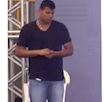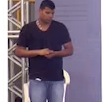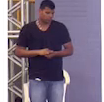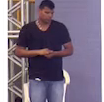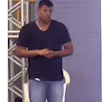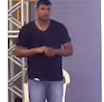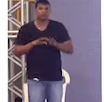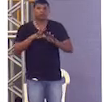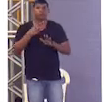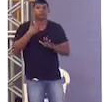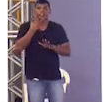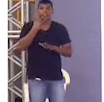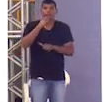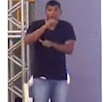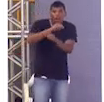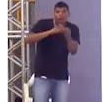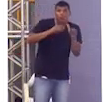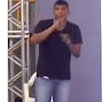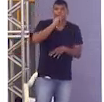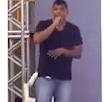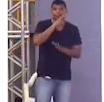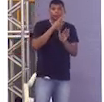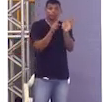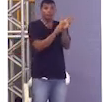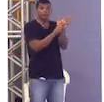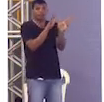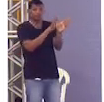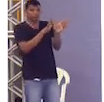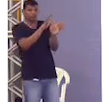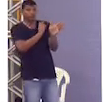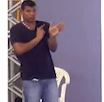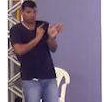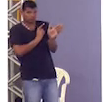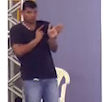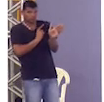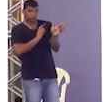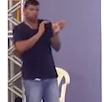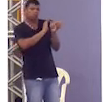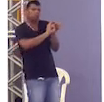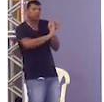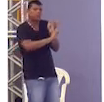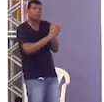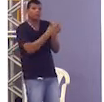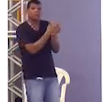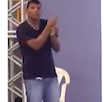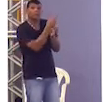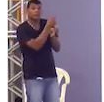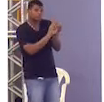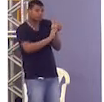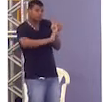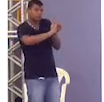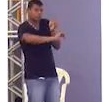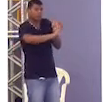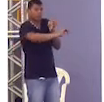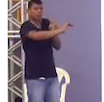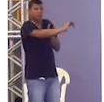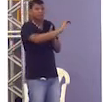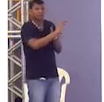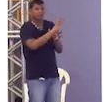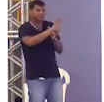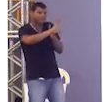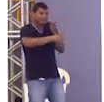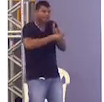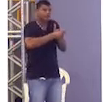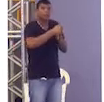sofre o resto de uma subtração quando subtraímos 20 unidades do minuendo e